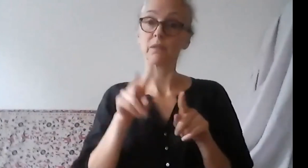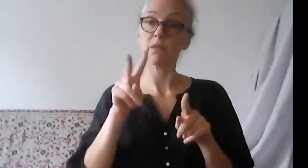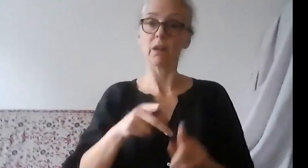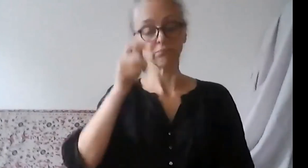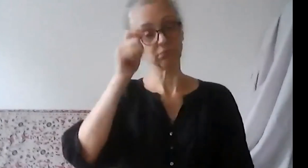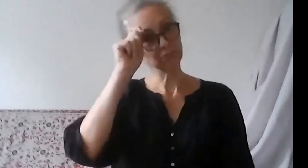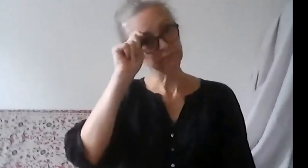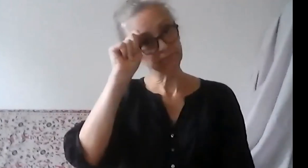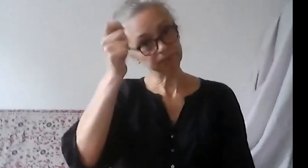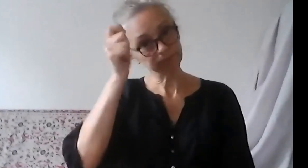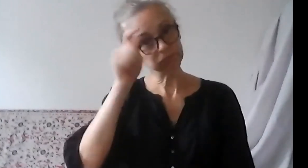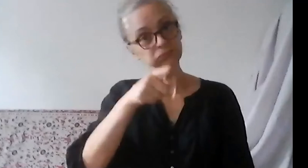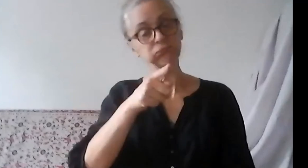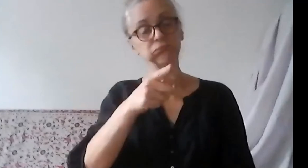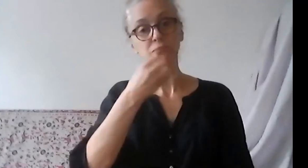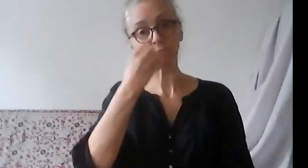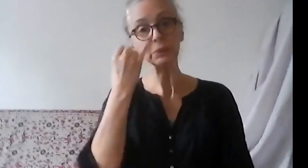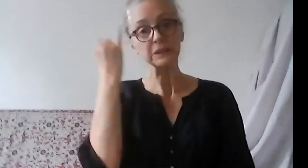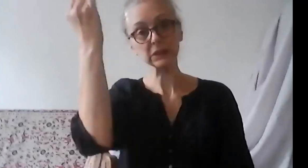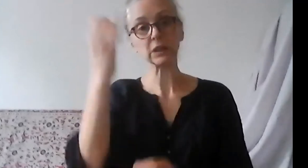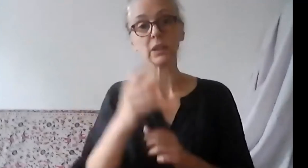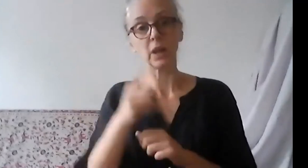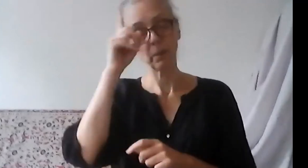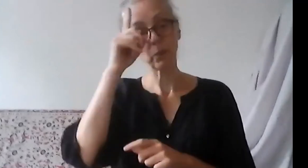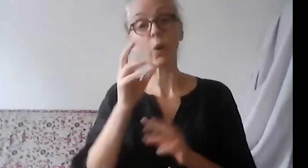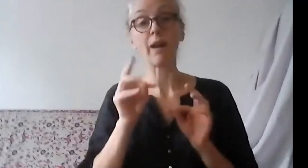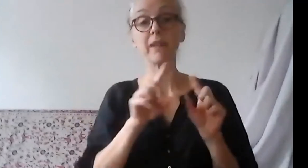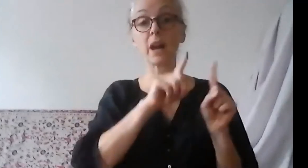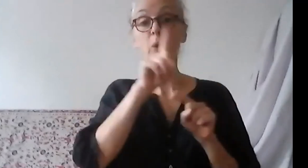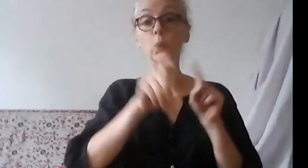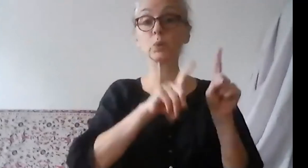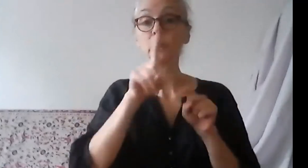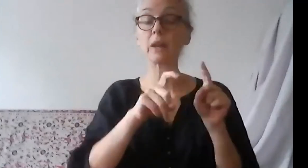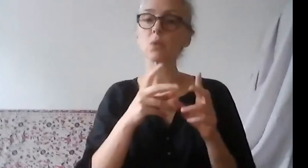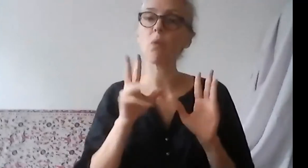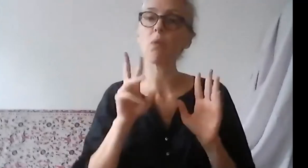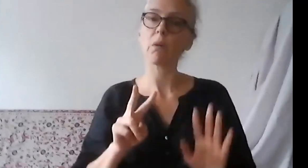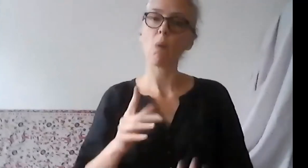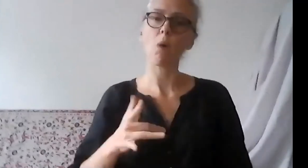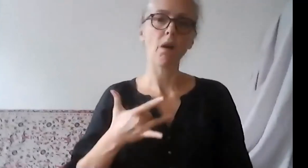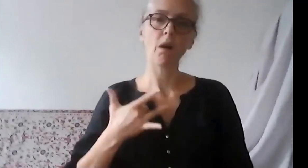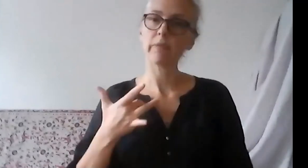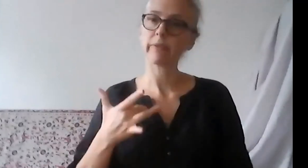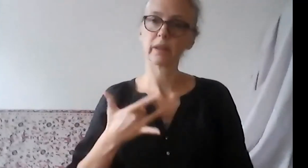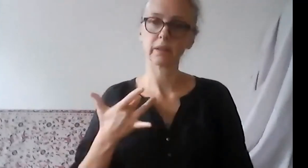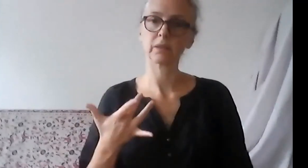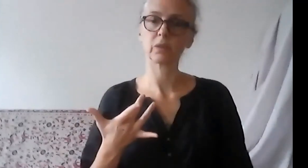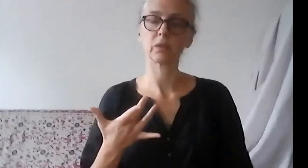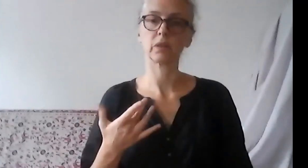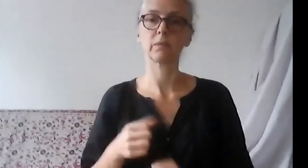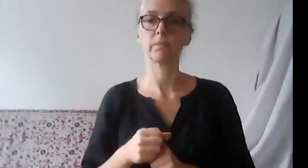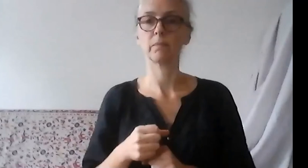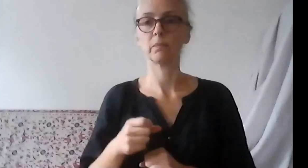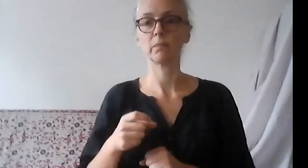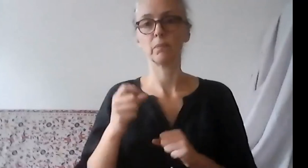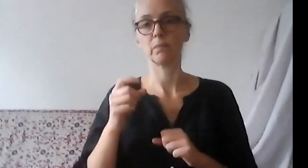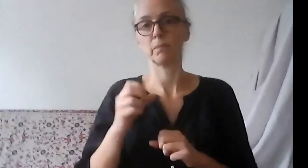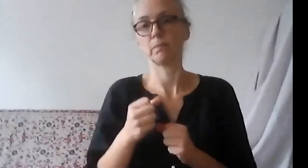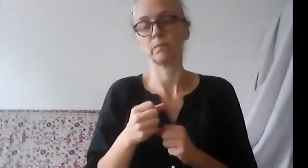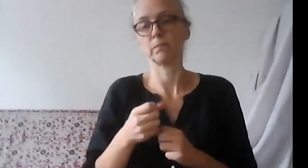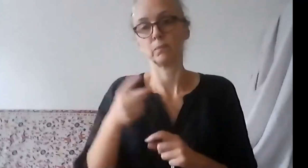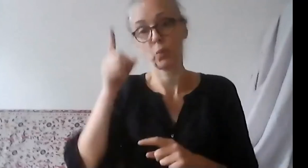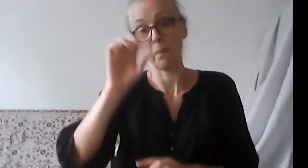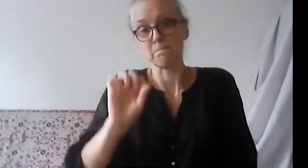cette consultation, elle est vraiment intéressante à plusieurs titres. D'abord parce qu'elle est complètement